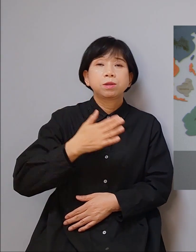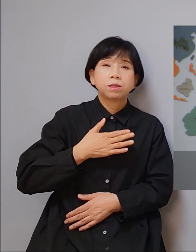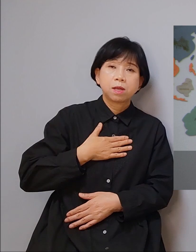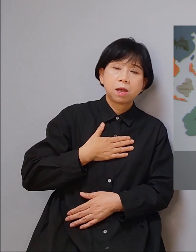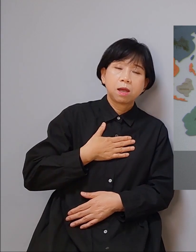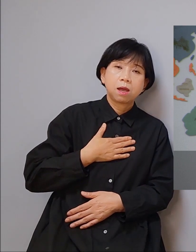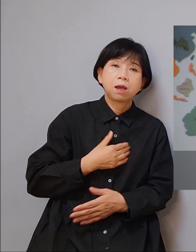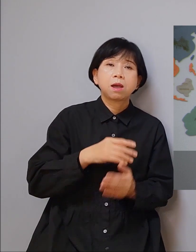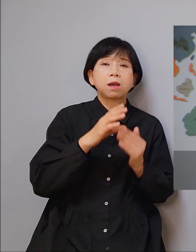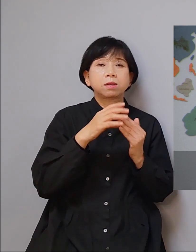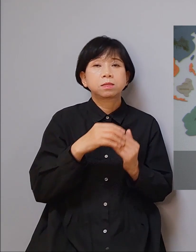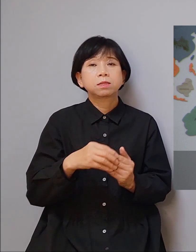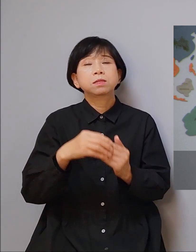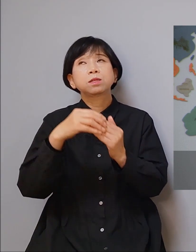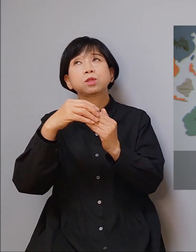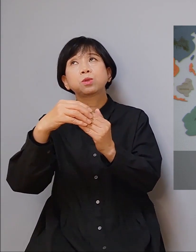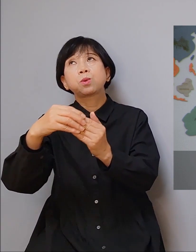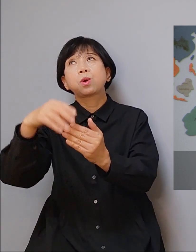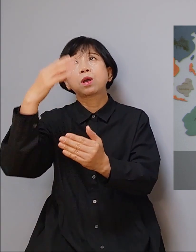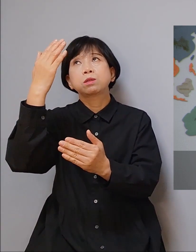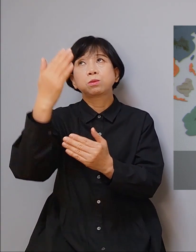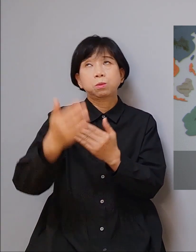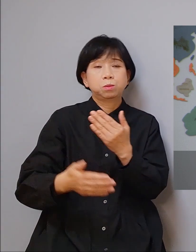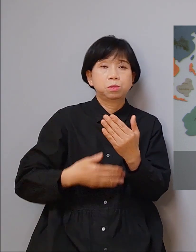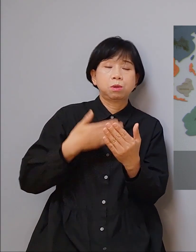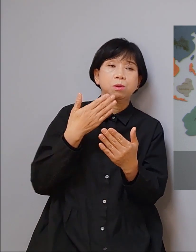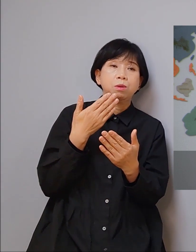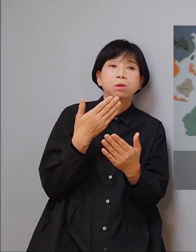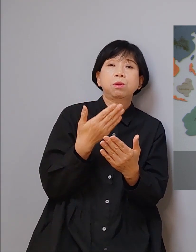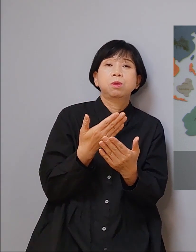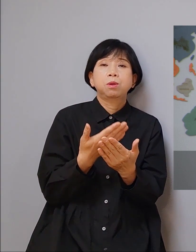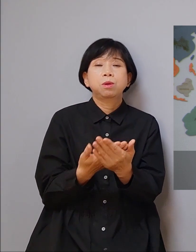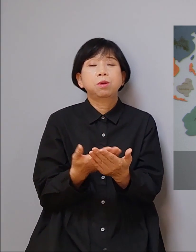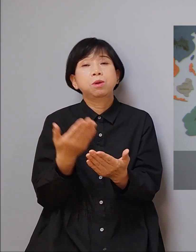주여 나를